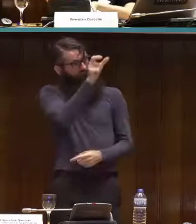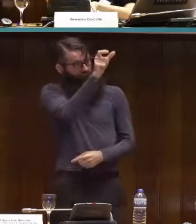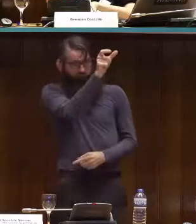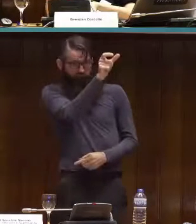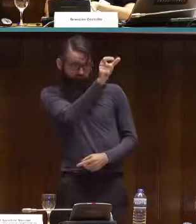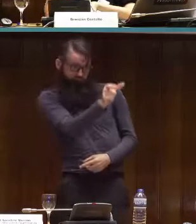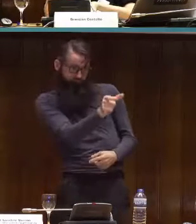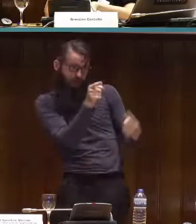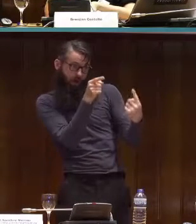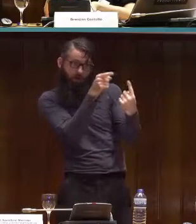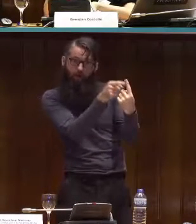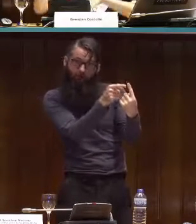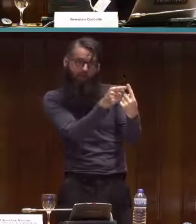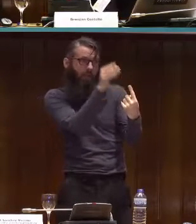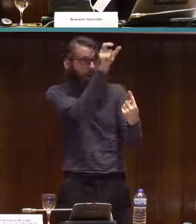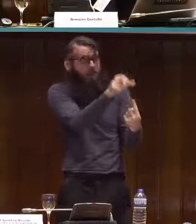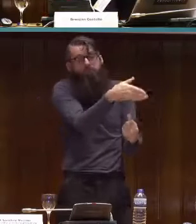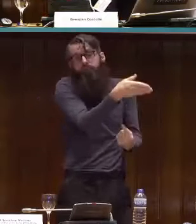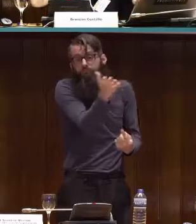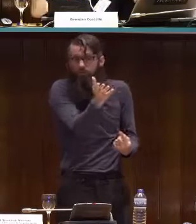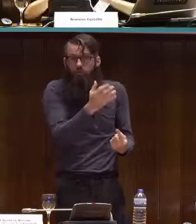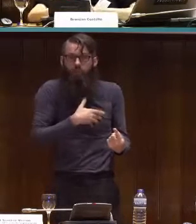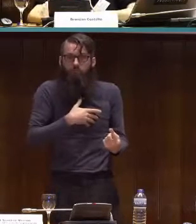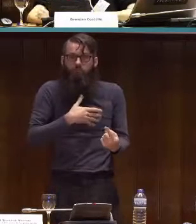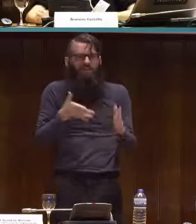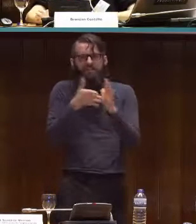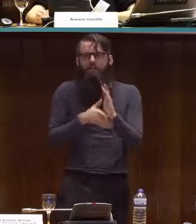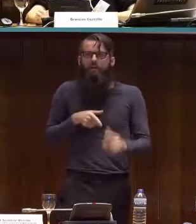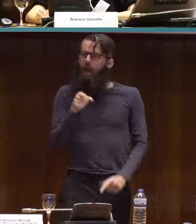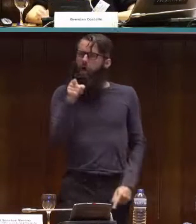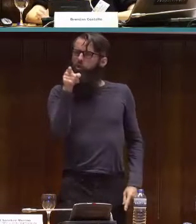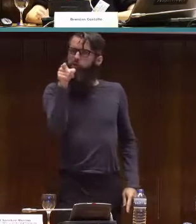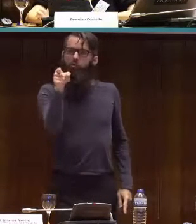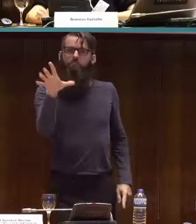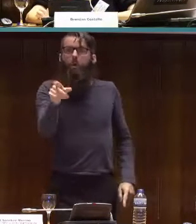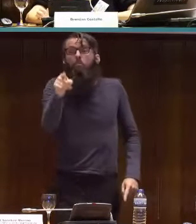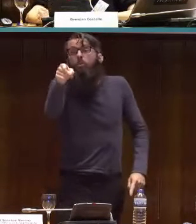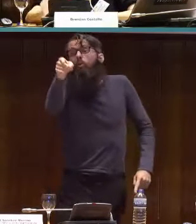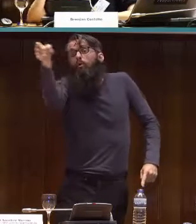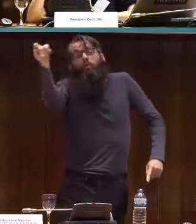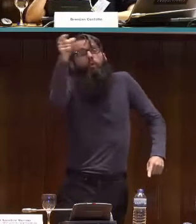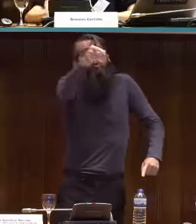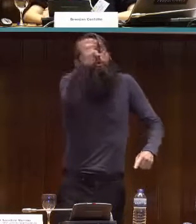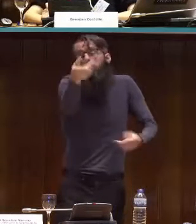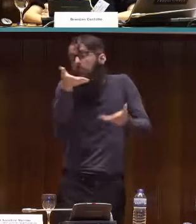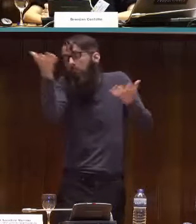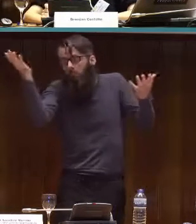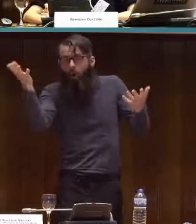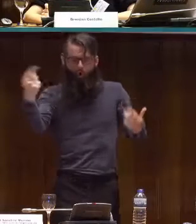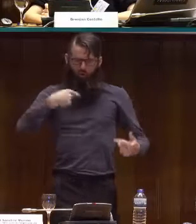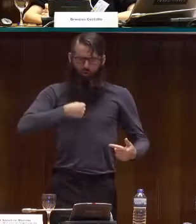signante, tú como interlocutor, sino ¿sí?, a un individuo impersonal. Con